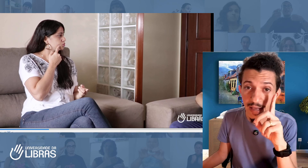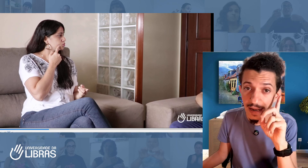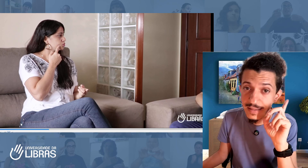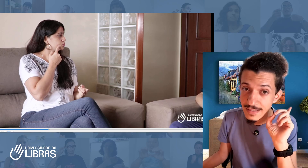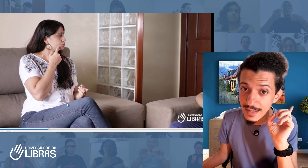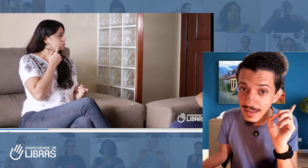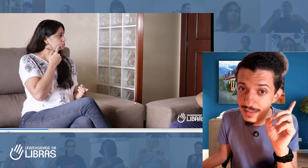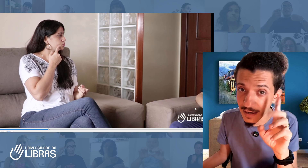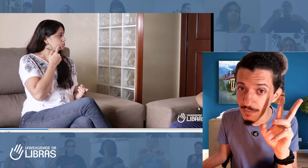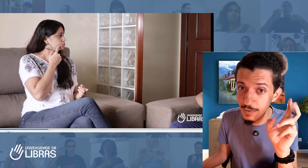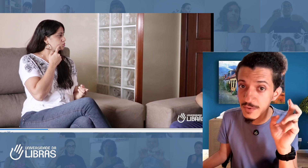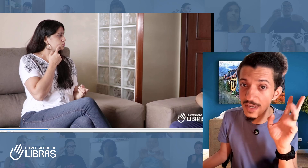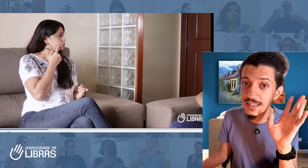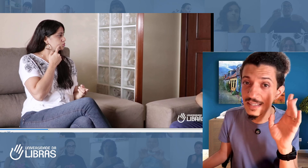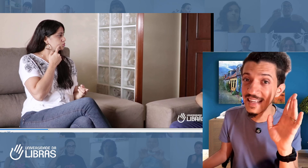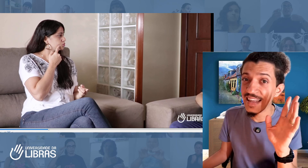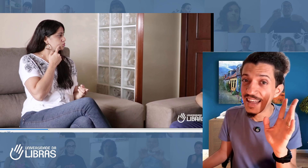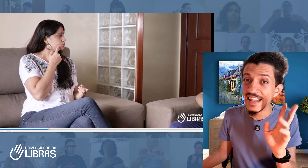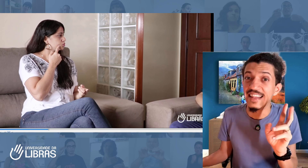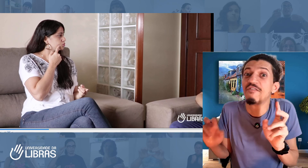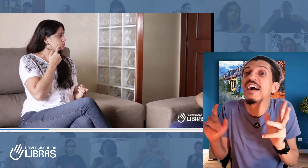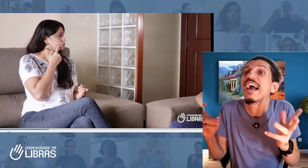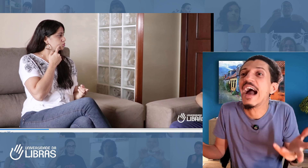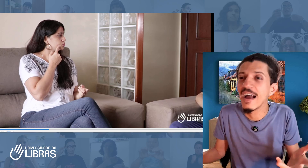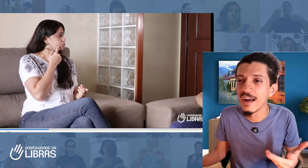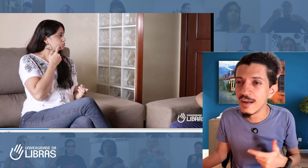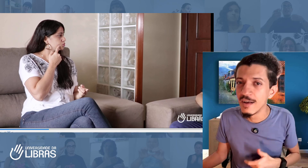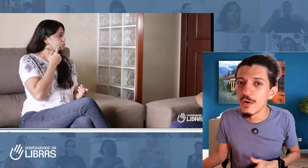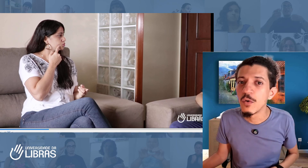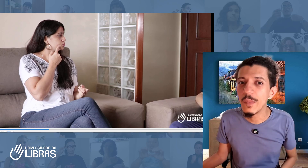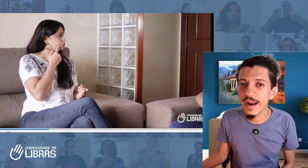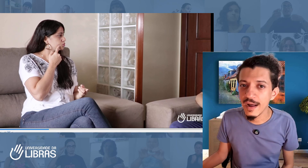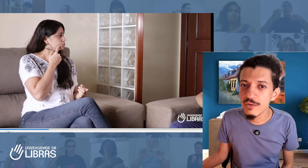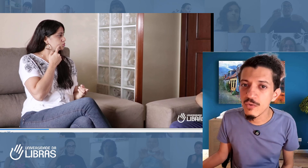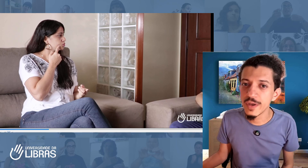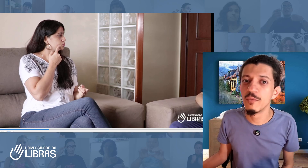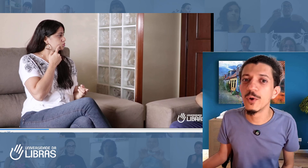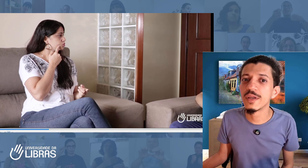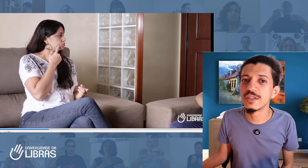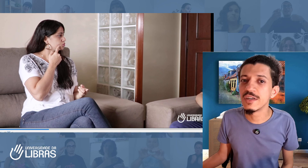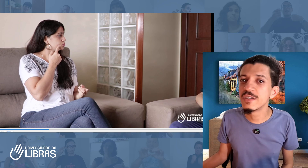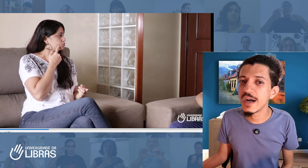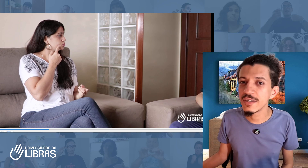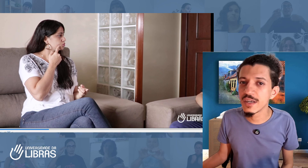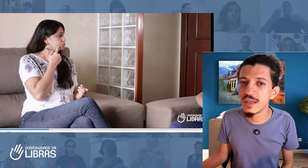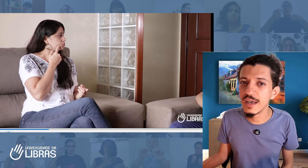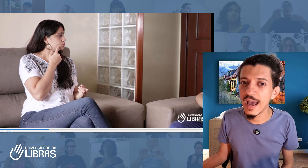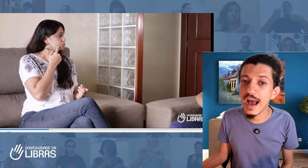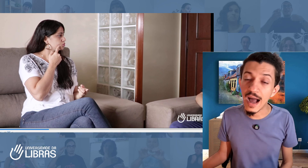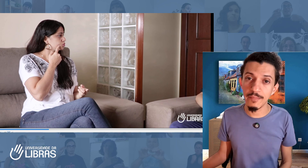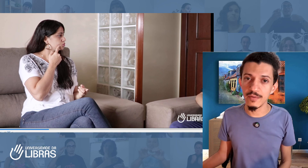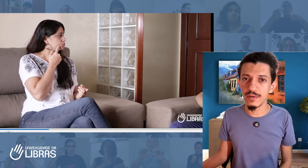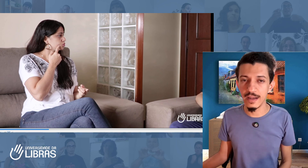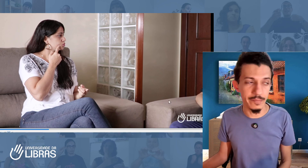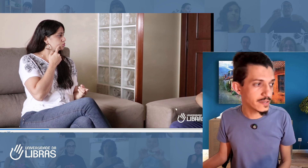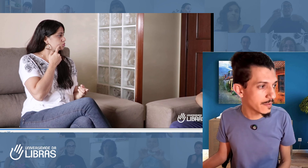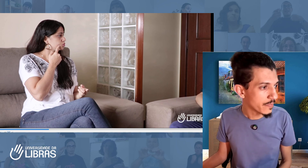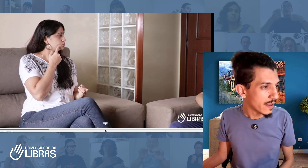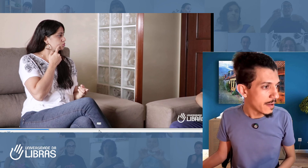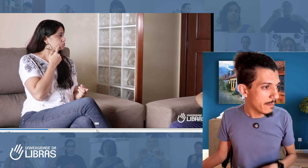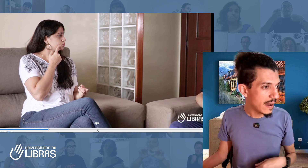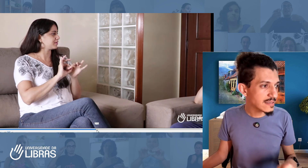E ela está sinalizando, vamos dizer assim, devagar, comparado com o que muita gente acha que é rápido na